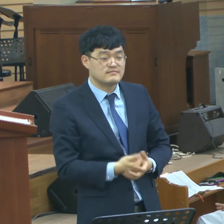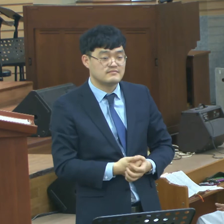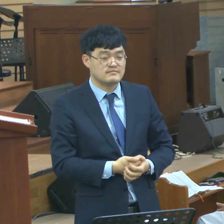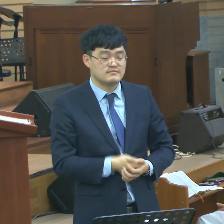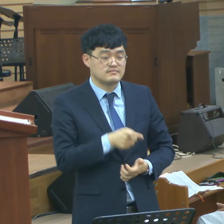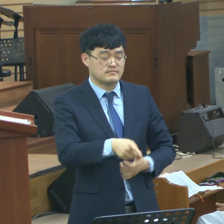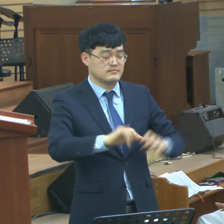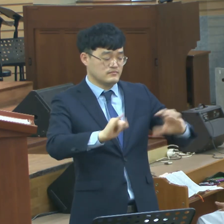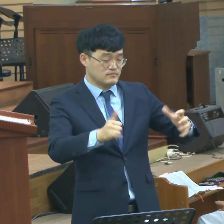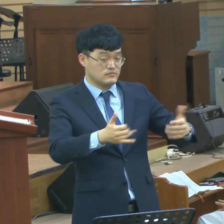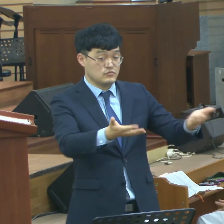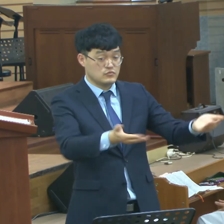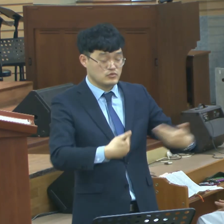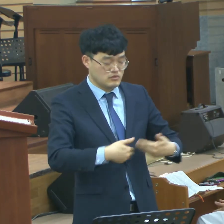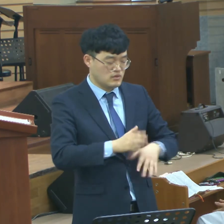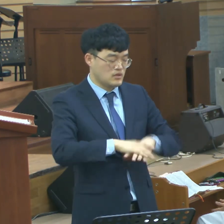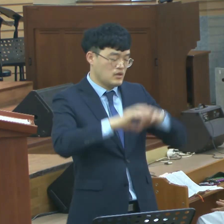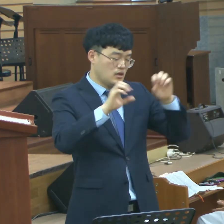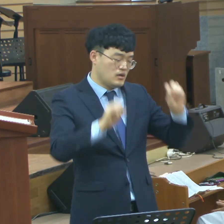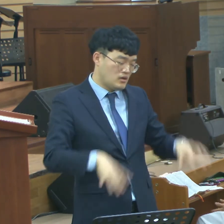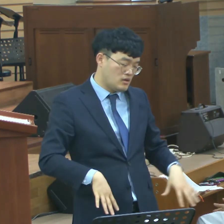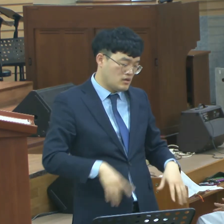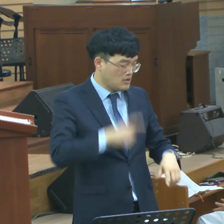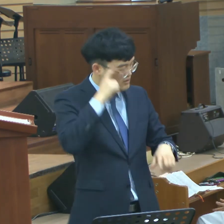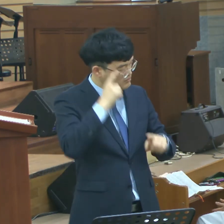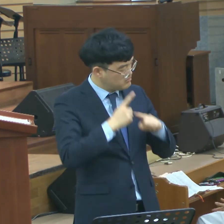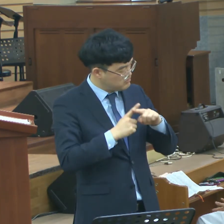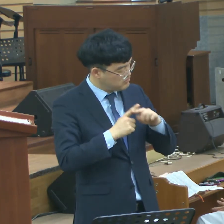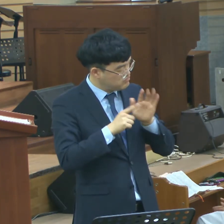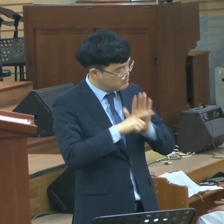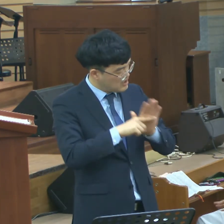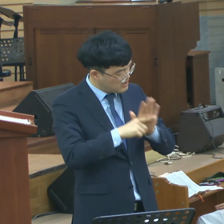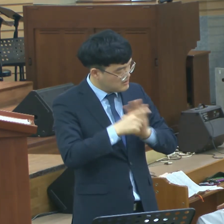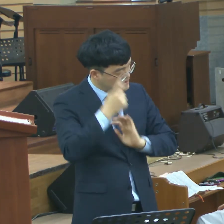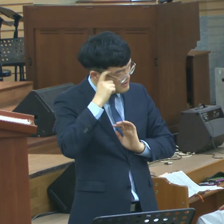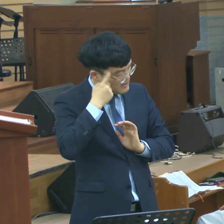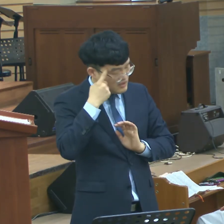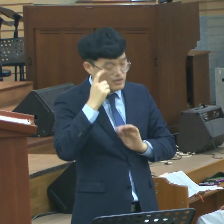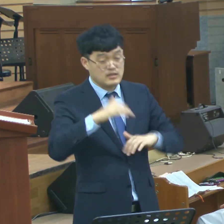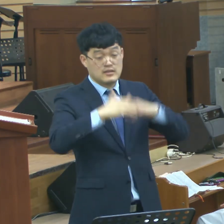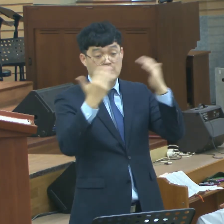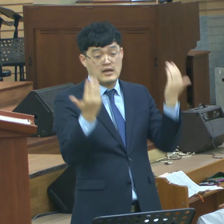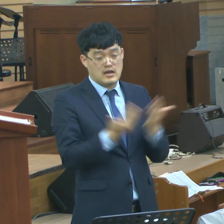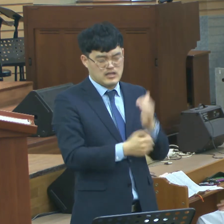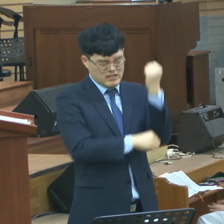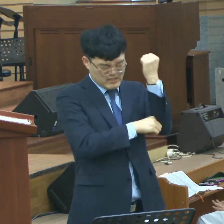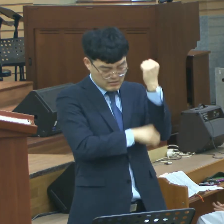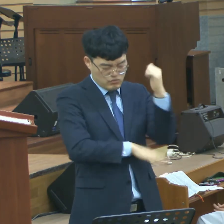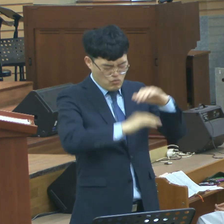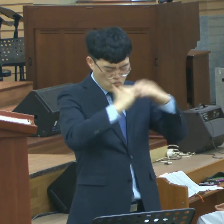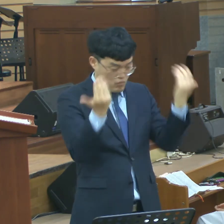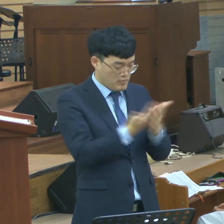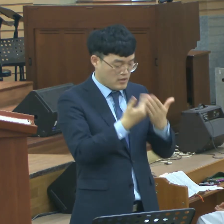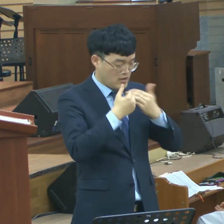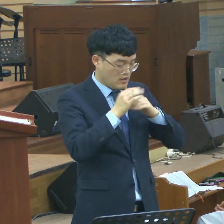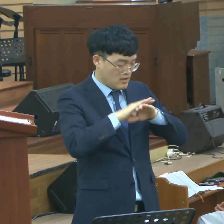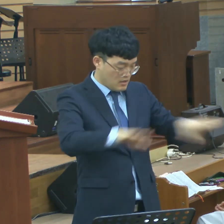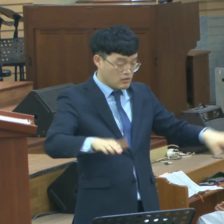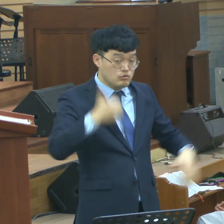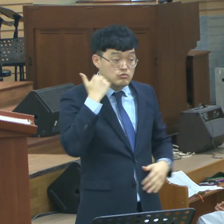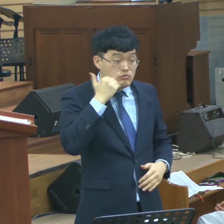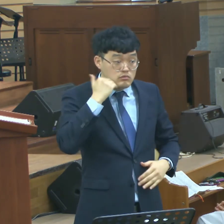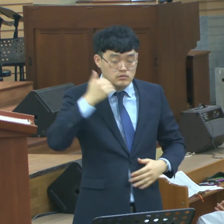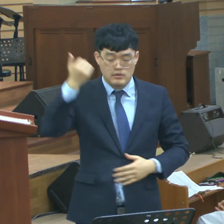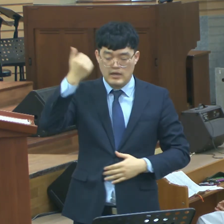이 세상이 주는 허무와 비애와 부정적인 생각을 근본적으로 해결하실 분은 아들을